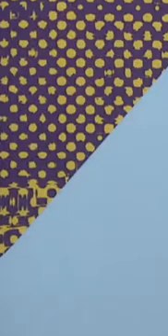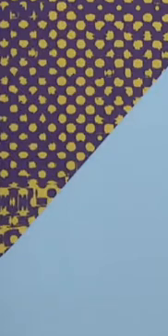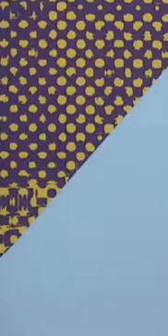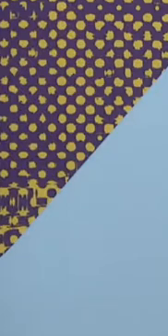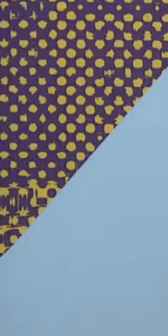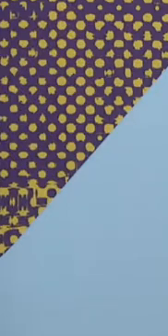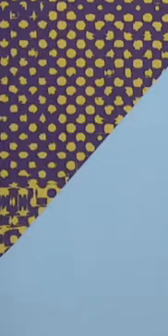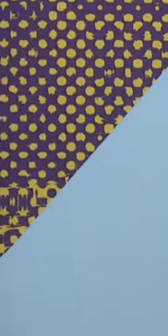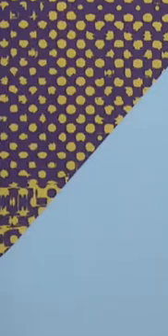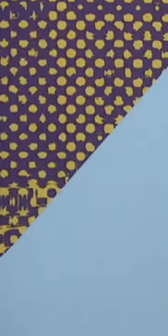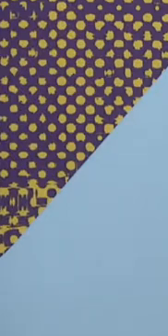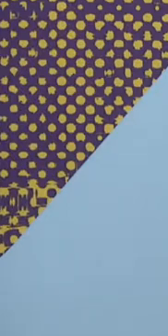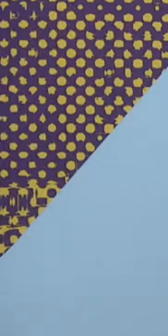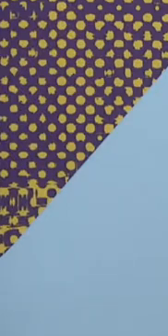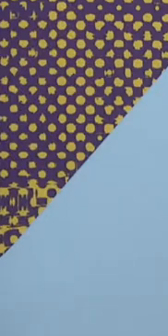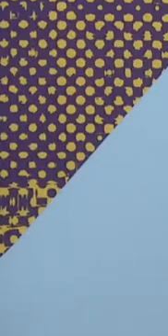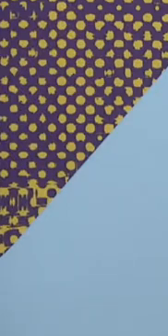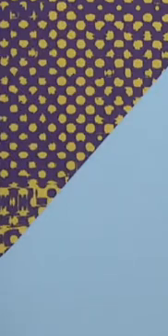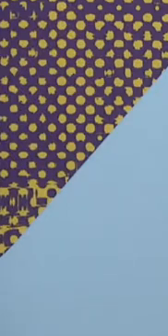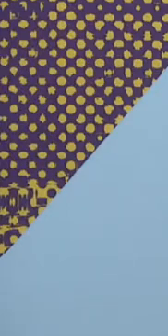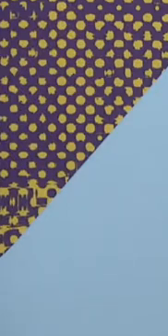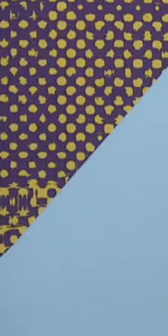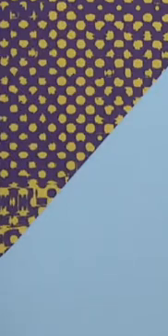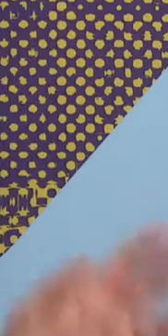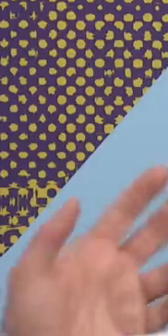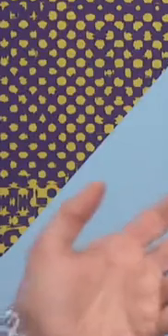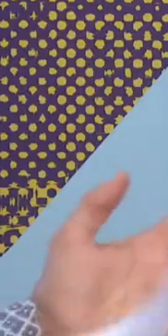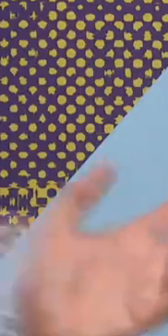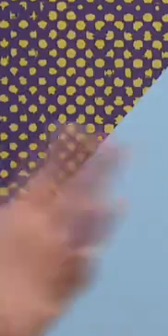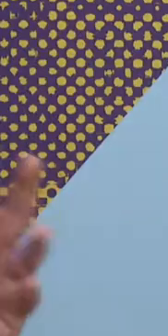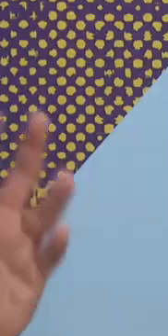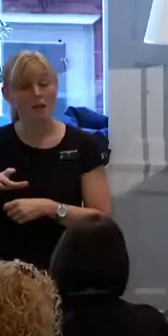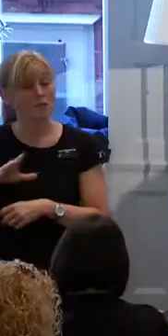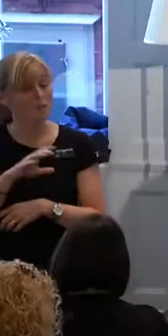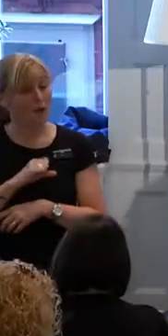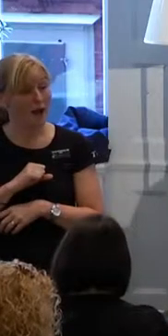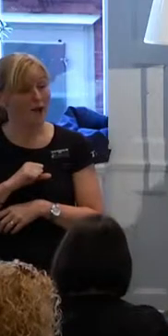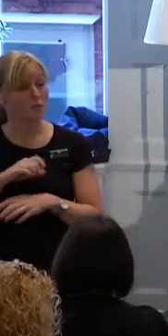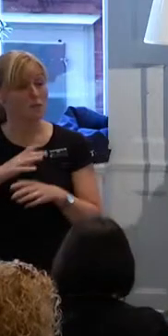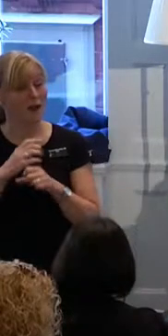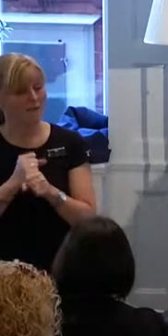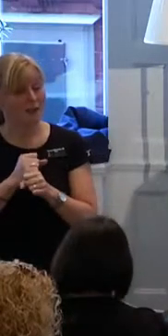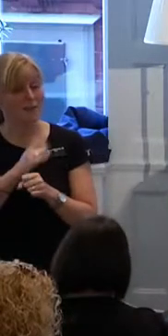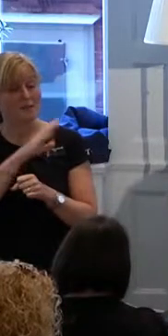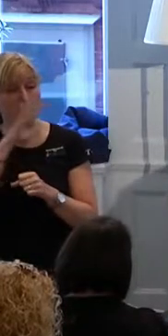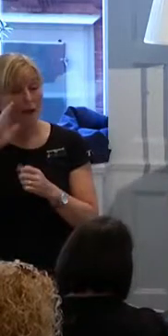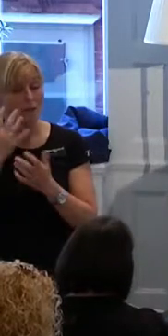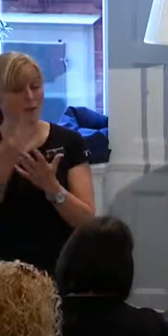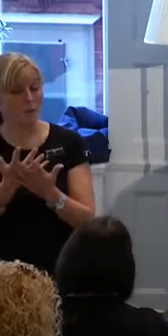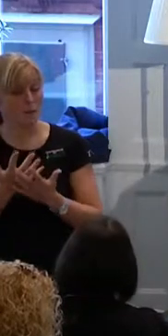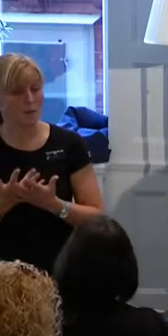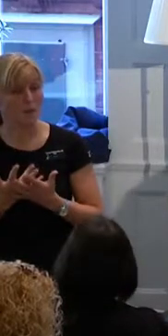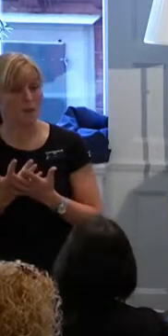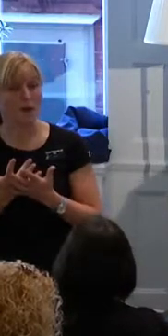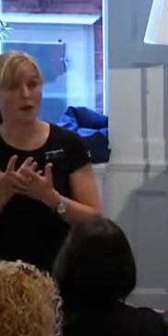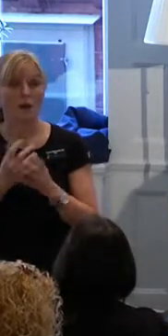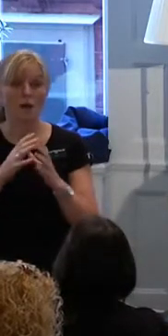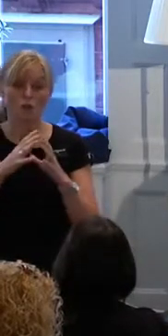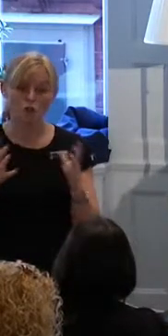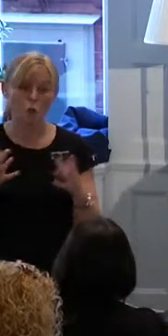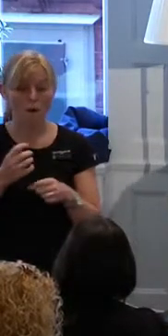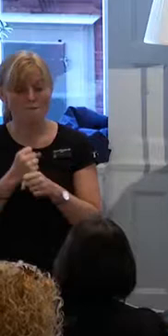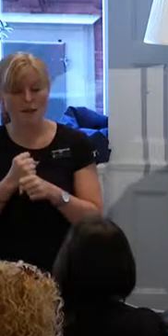pekar framåt och leder vidare till nya jobb och så vidare. Så allt som sitter fast i gamla strukturer i stora